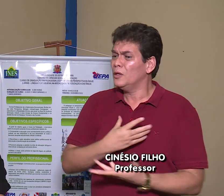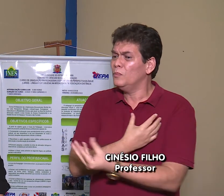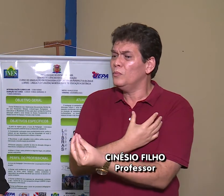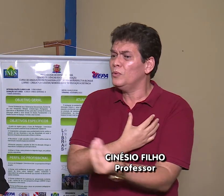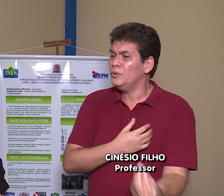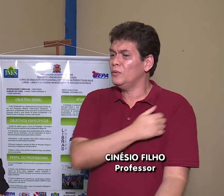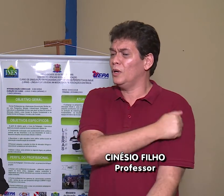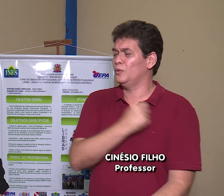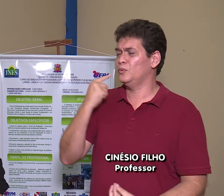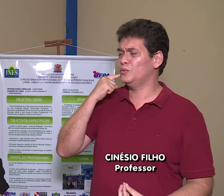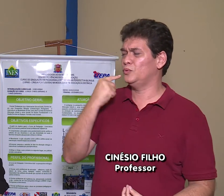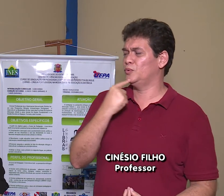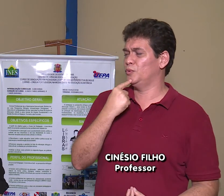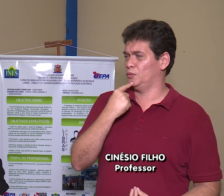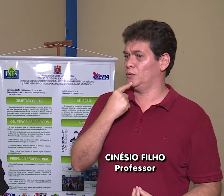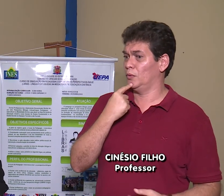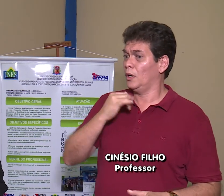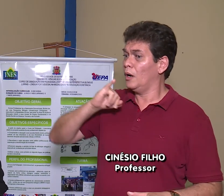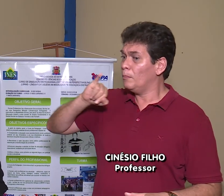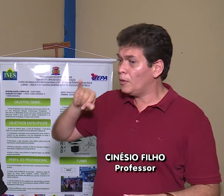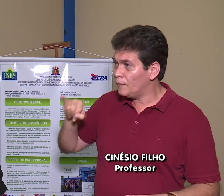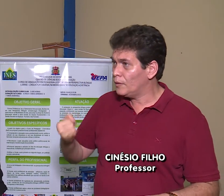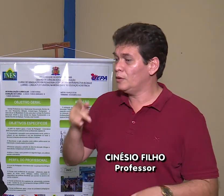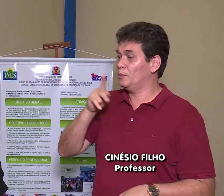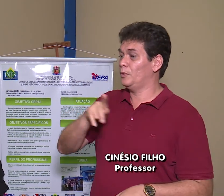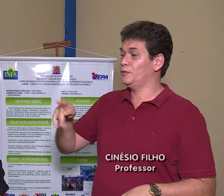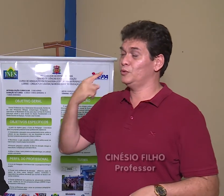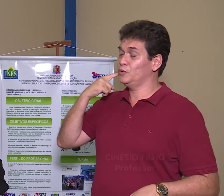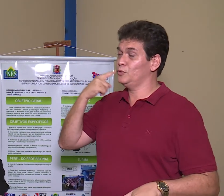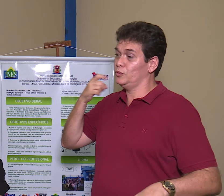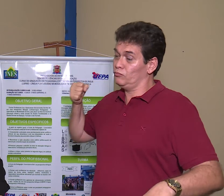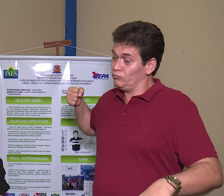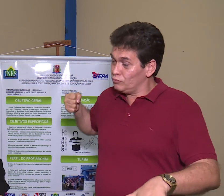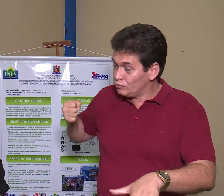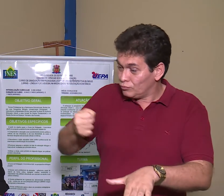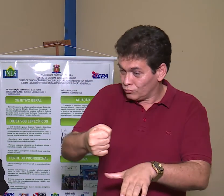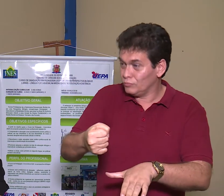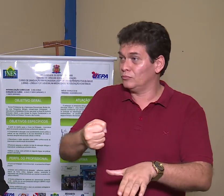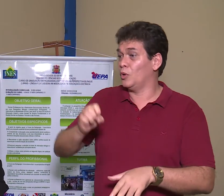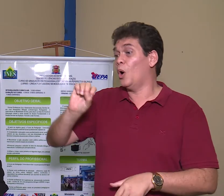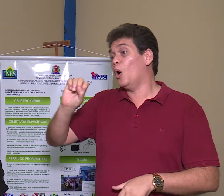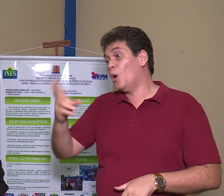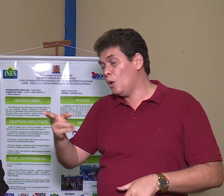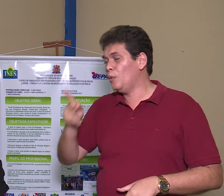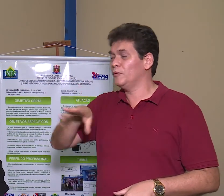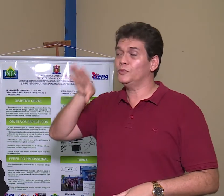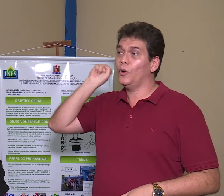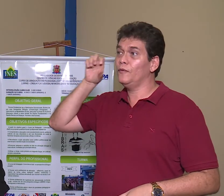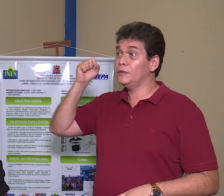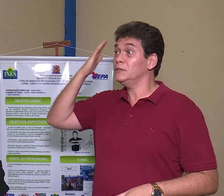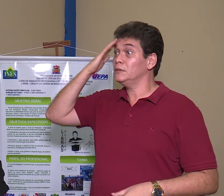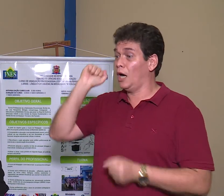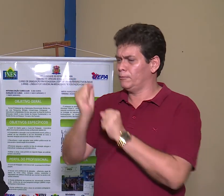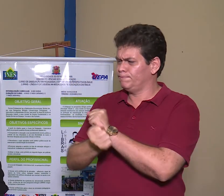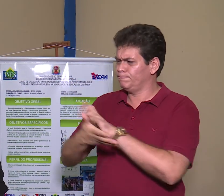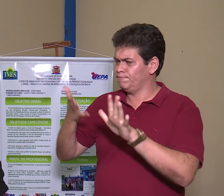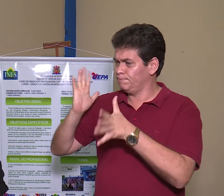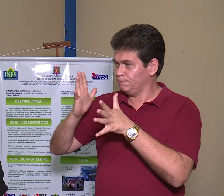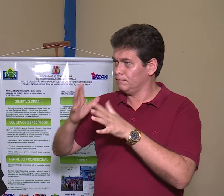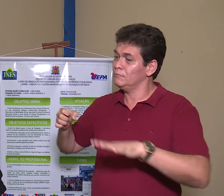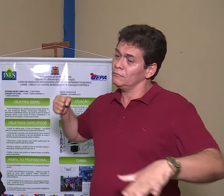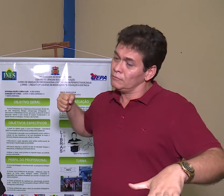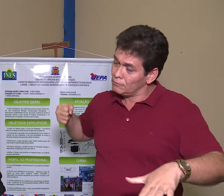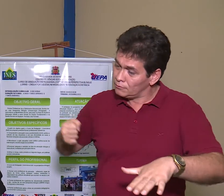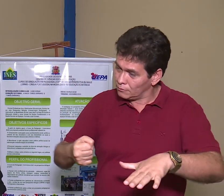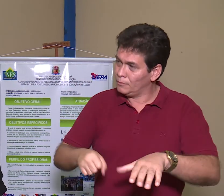e é preciso também que tenha Libras nas escolas, né? Porque o professor surdo ou o professor ouvinte,